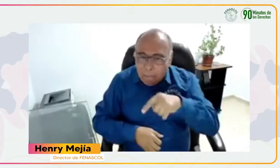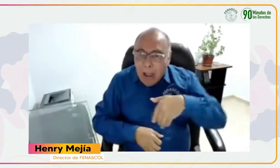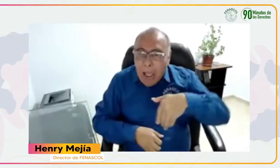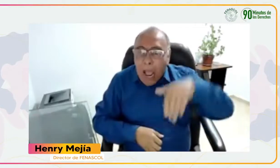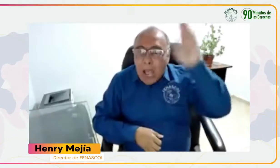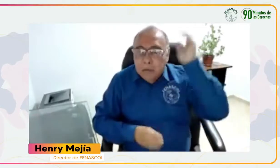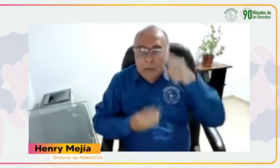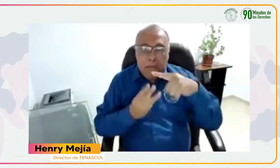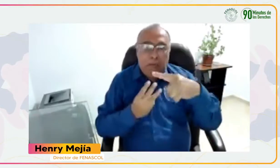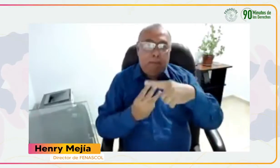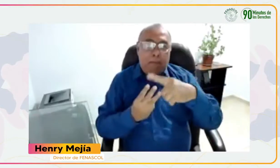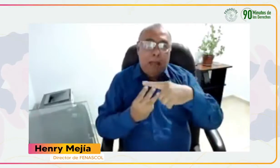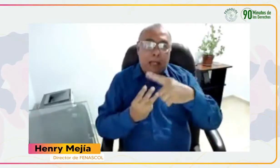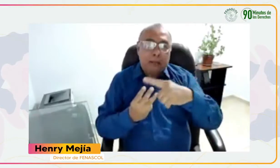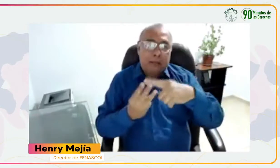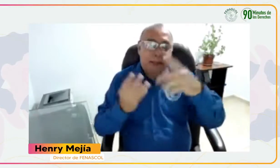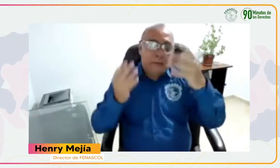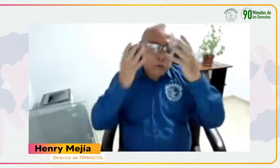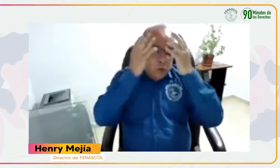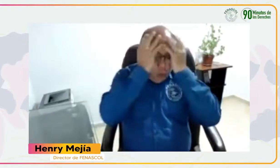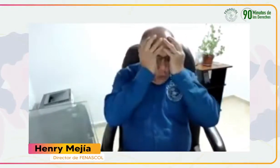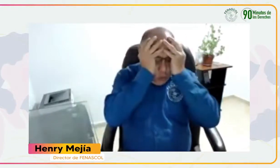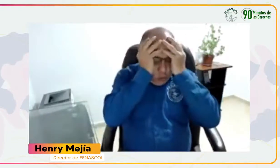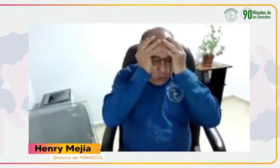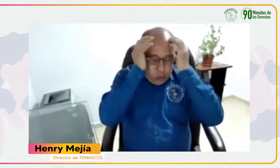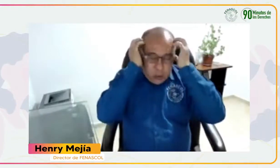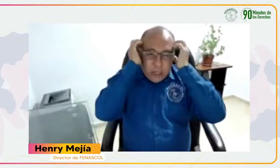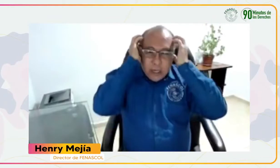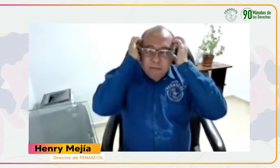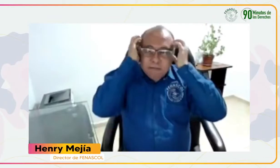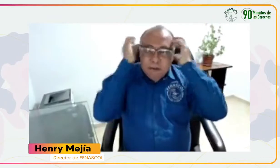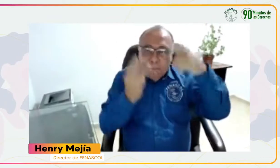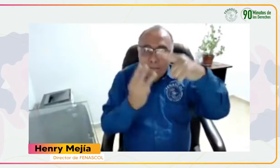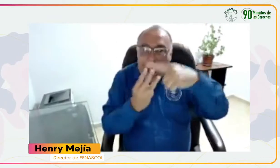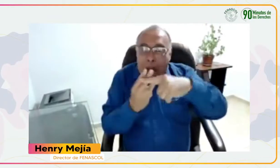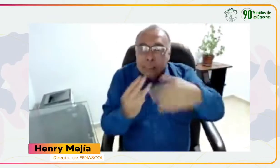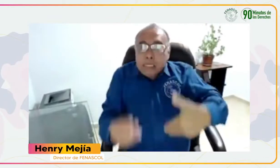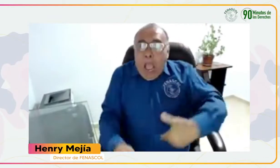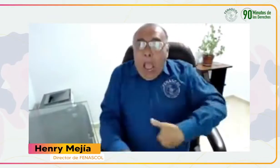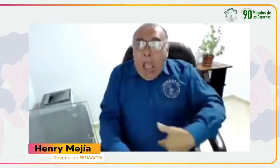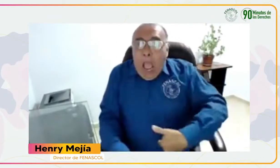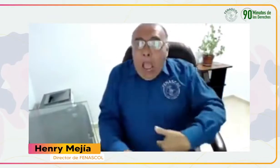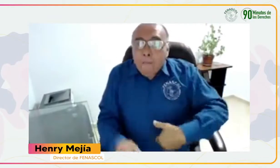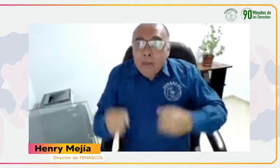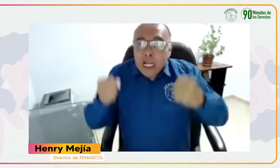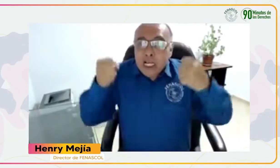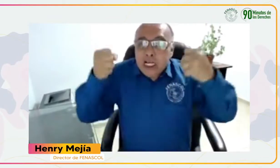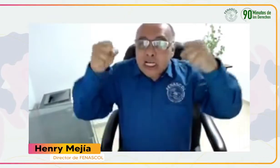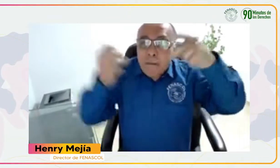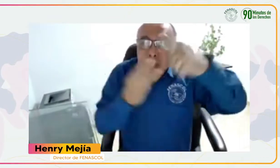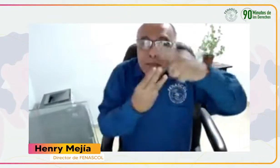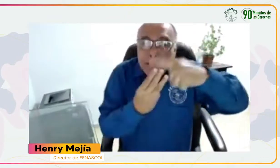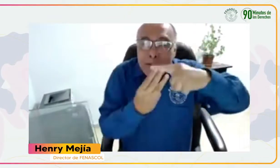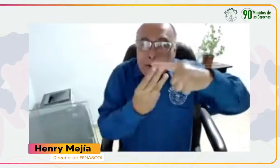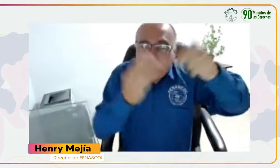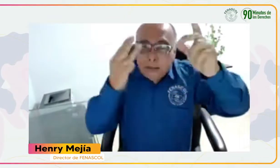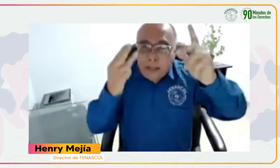no sé si ustedes conocen, que estamos hablando muchísimo de la licencia de conducción. Tenemos un afán y un